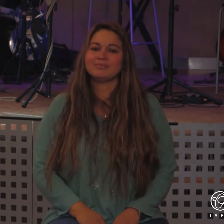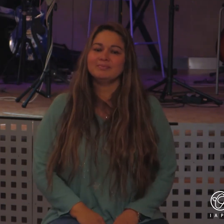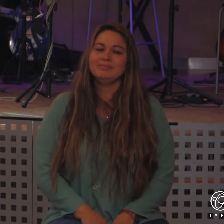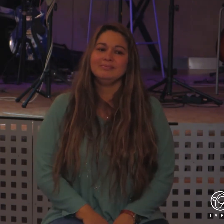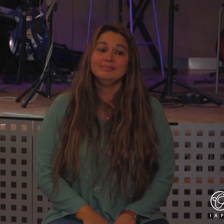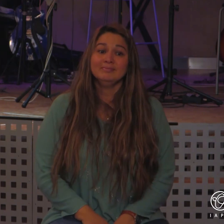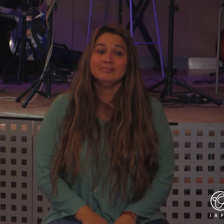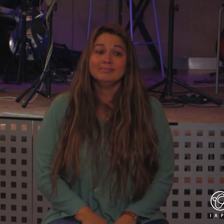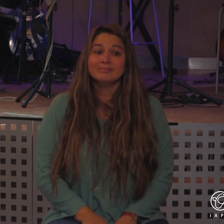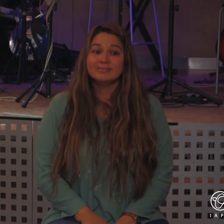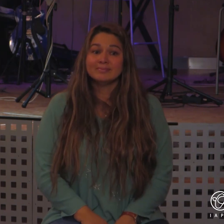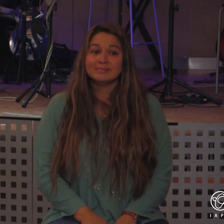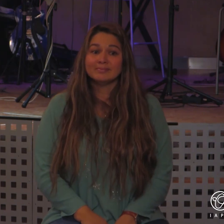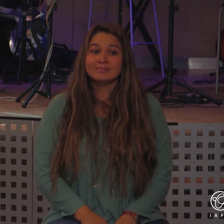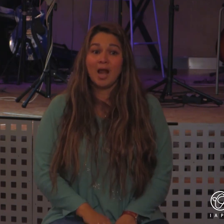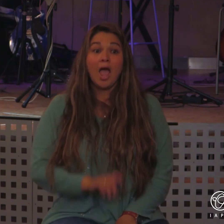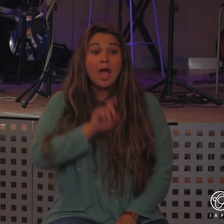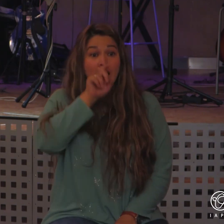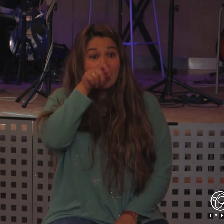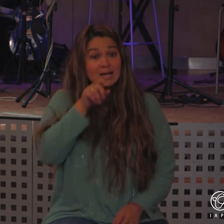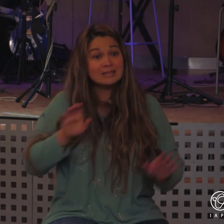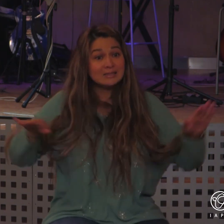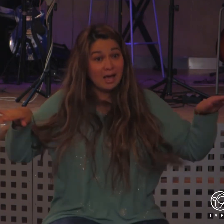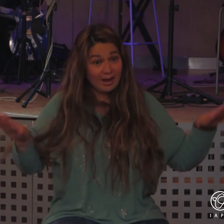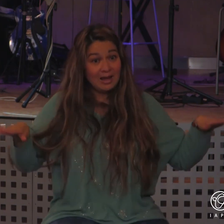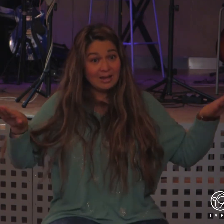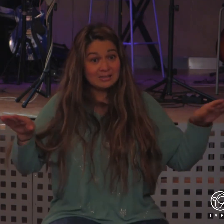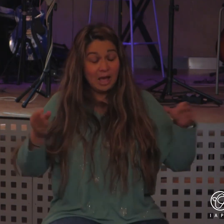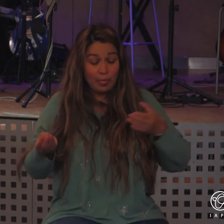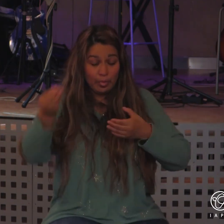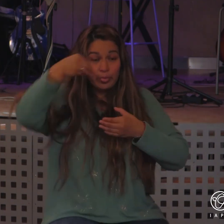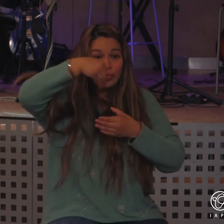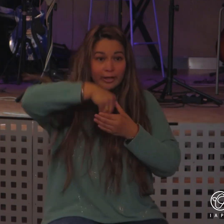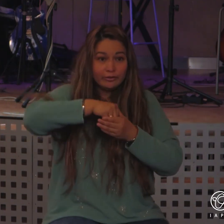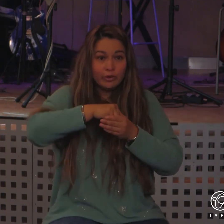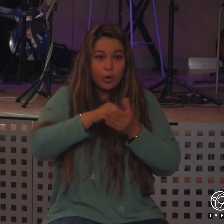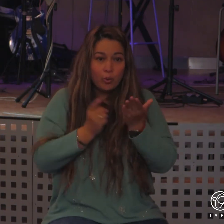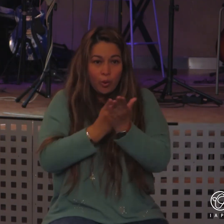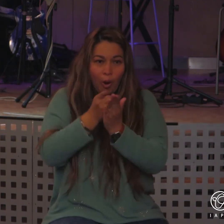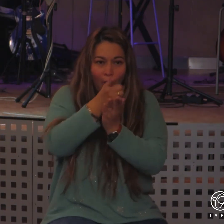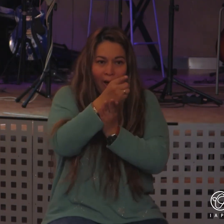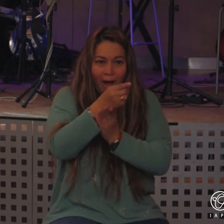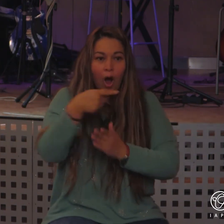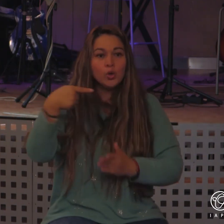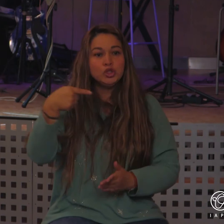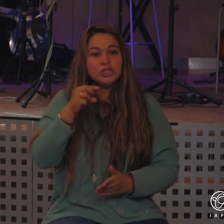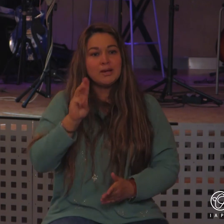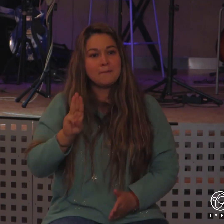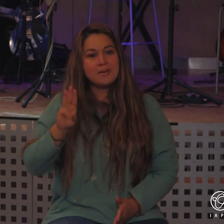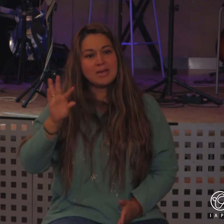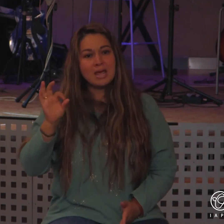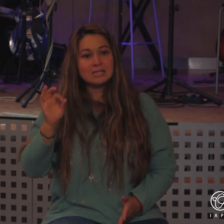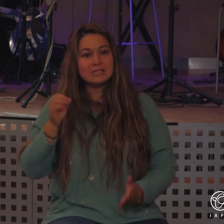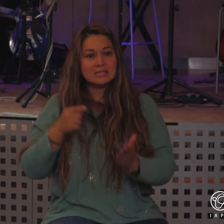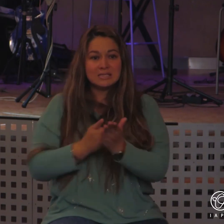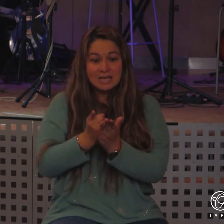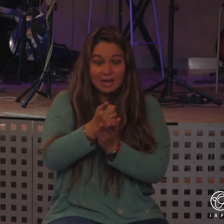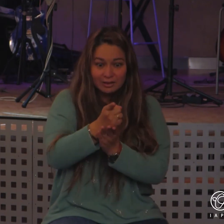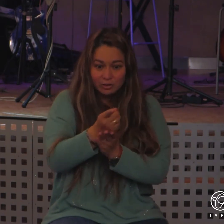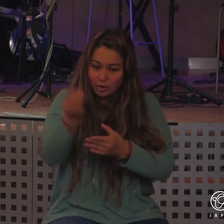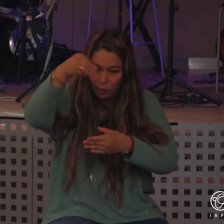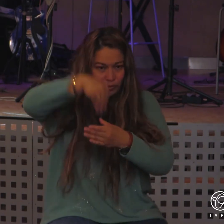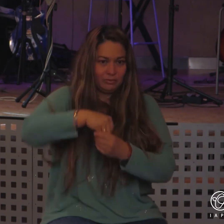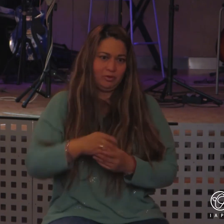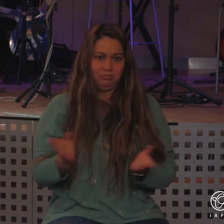Las águilas evidentemente no tienen un GPS electrónico. ¿Te has dado cuenta de eso, no? Como nosotros.